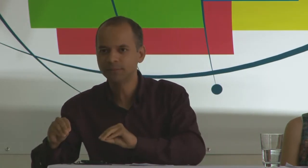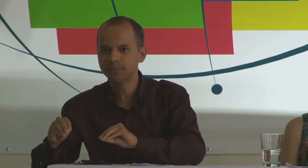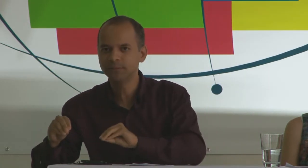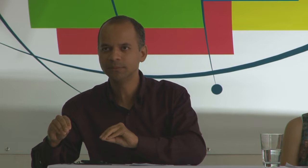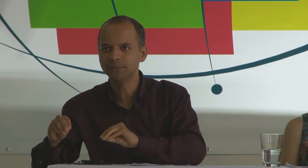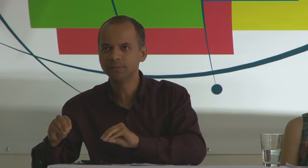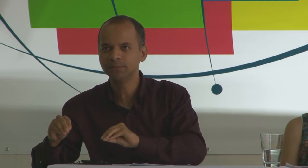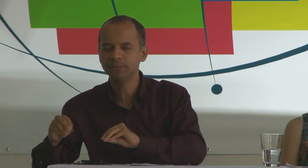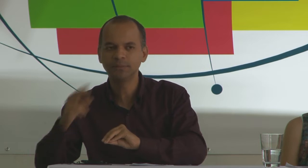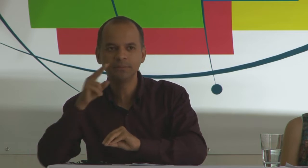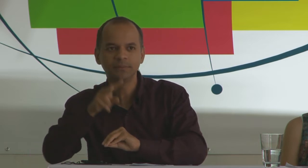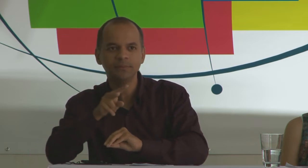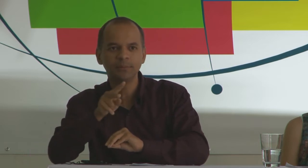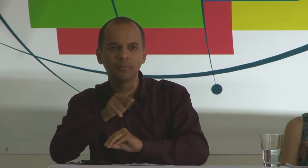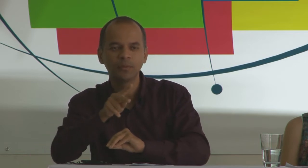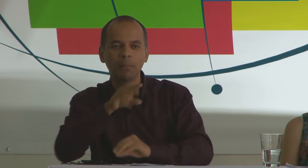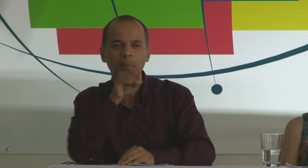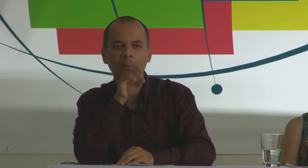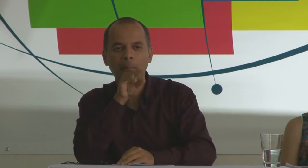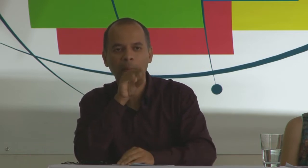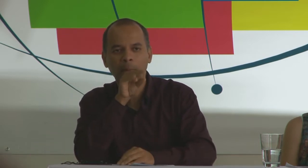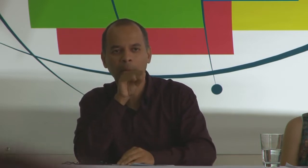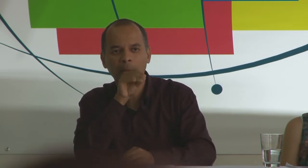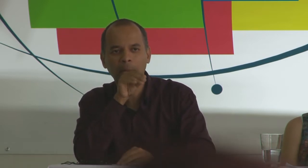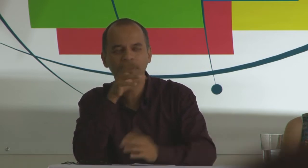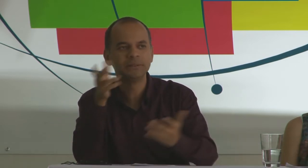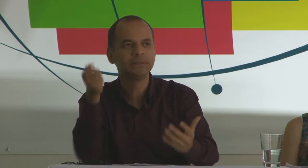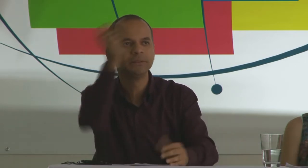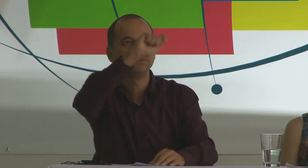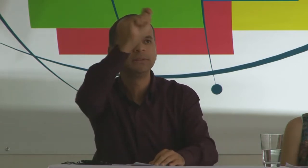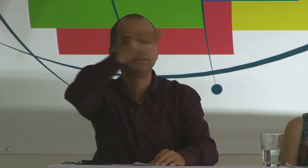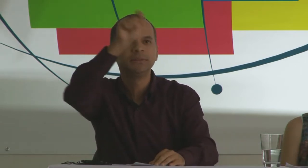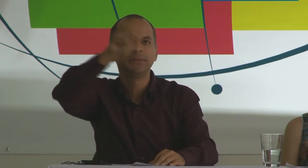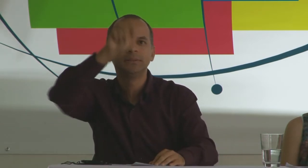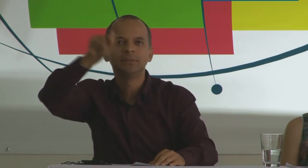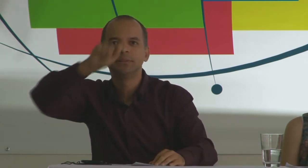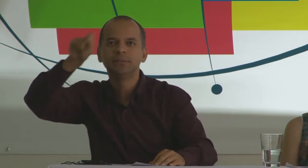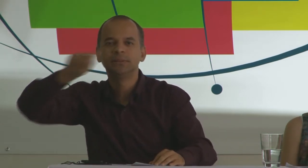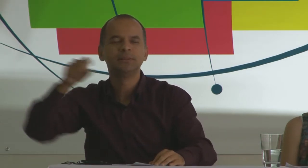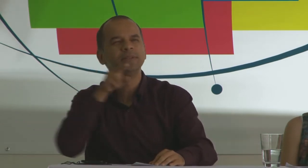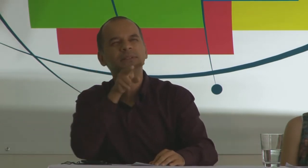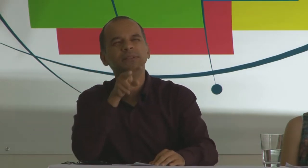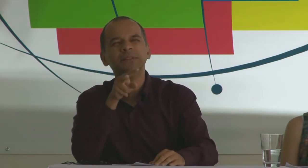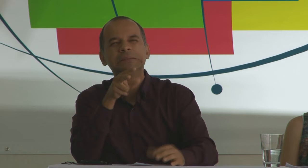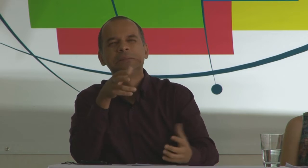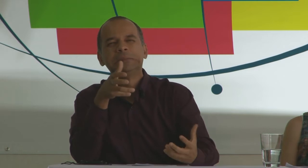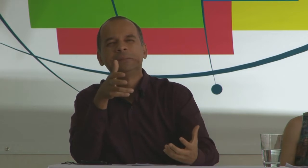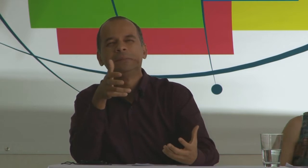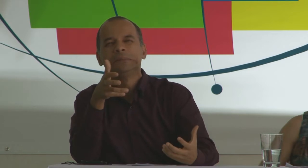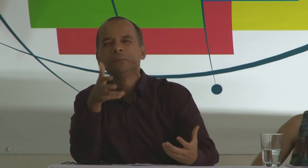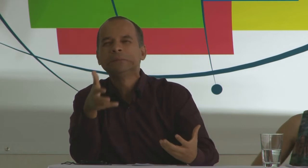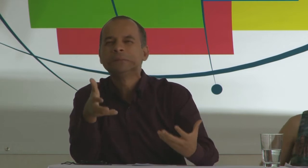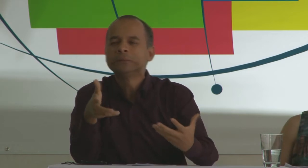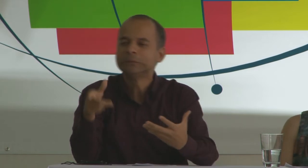mais presente agora nessa nova escola. E eu voltei a apresentar, por exemplo, o professor falando, escrevendo um